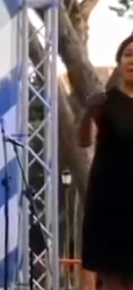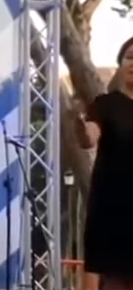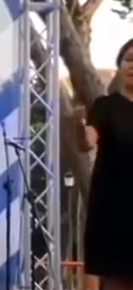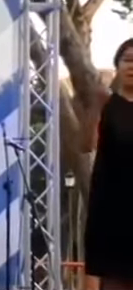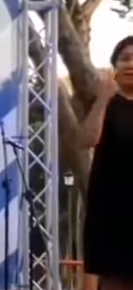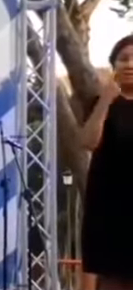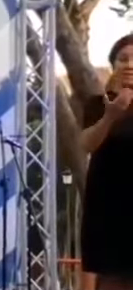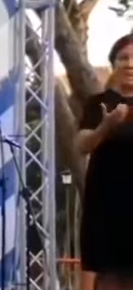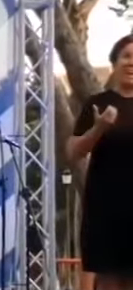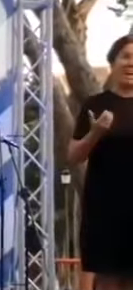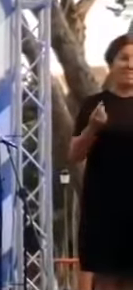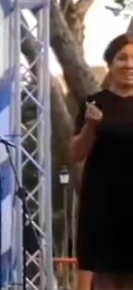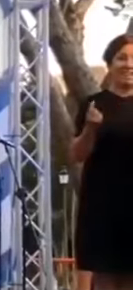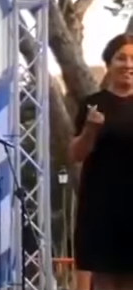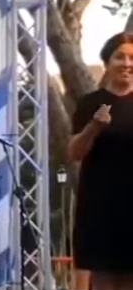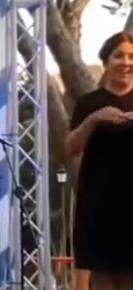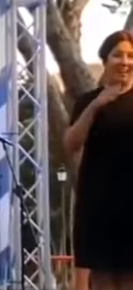la cassa integrazione,